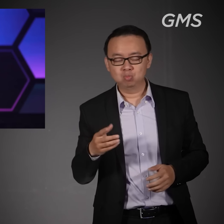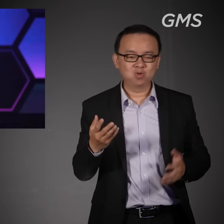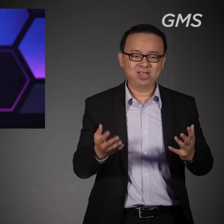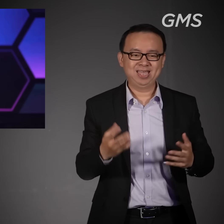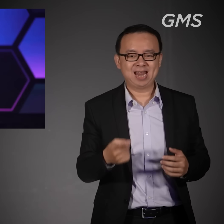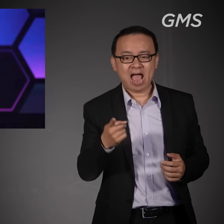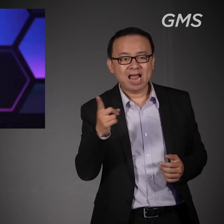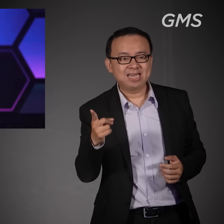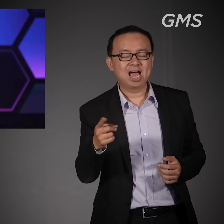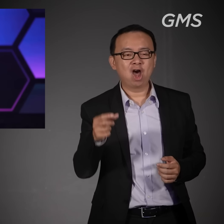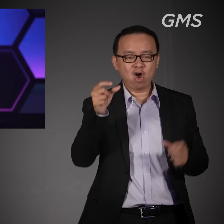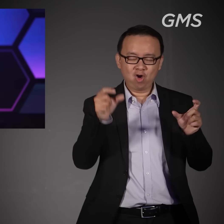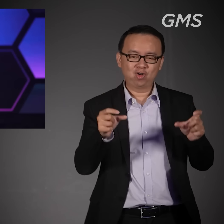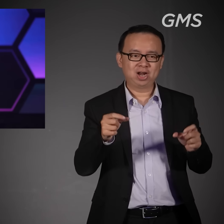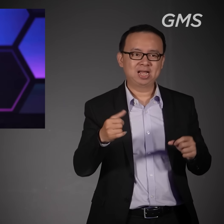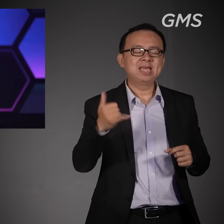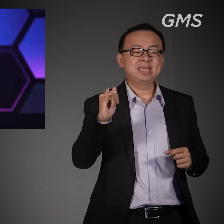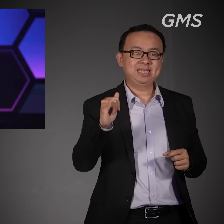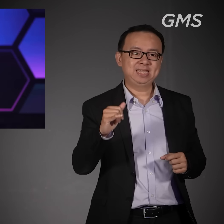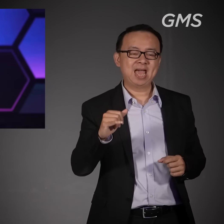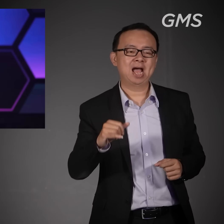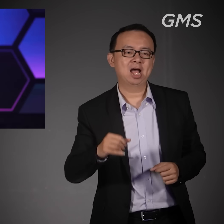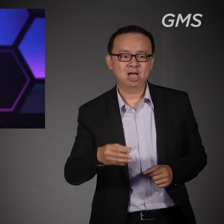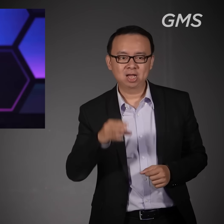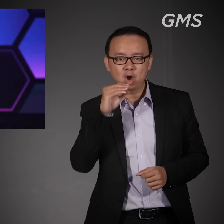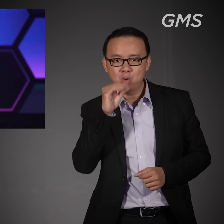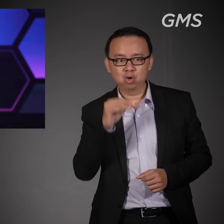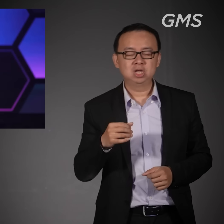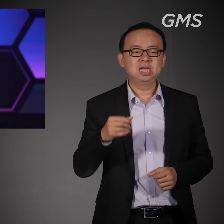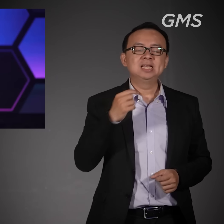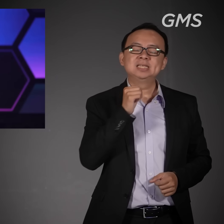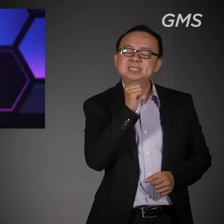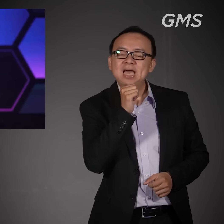ibadah gereja Mawar Sharon? Banyak yang angkat tangan.